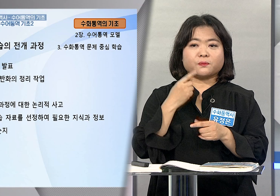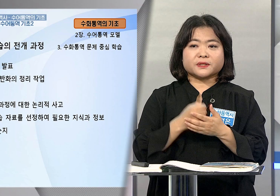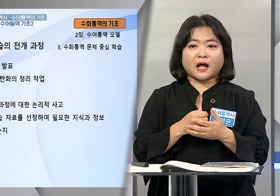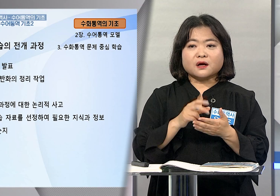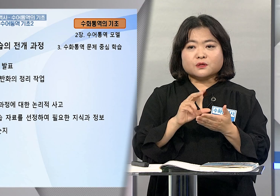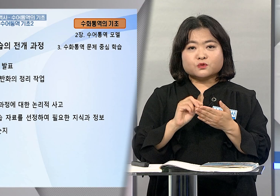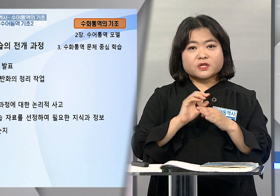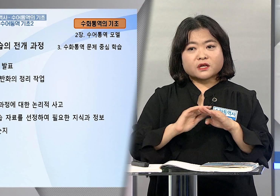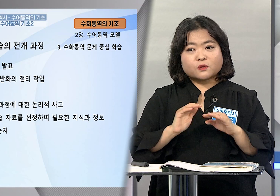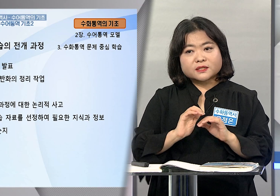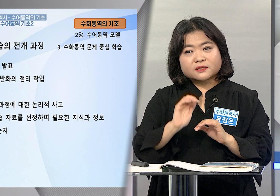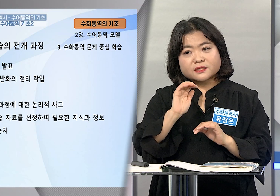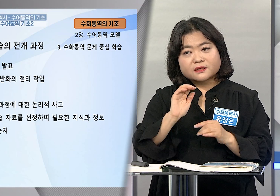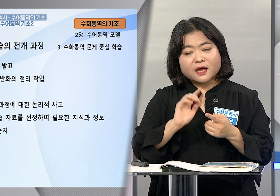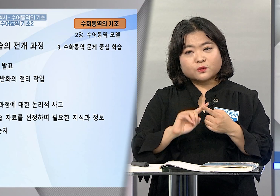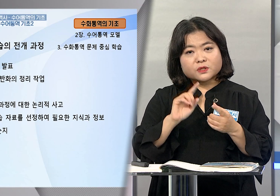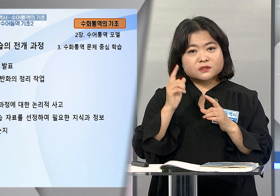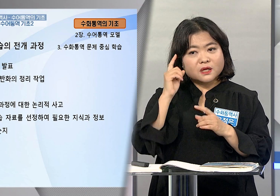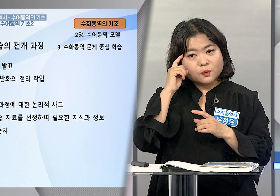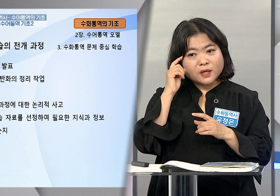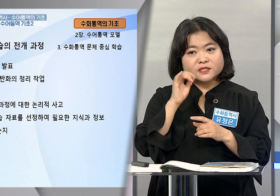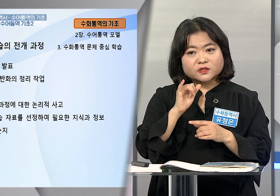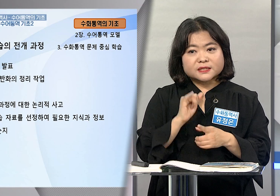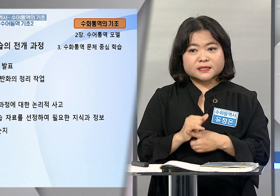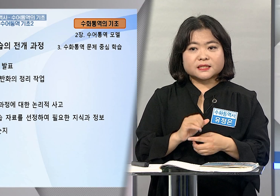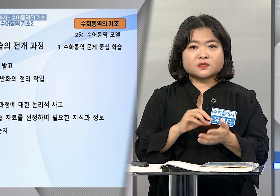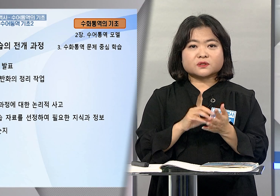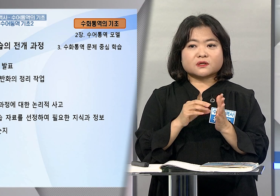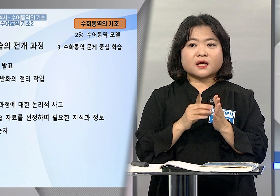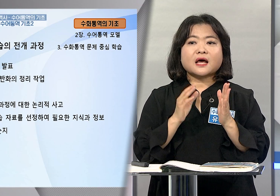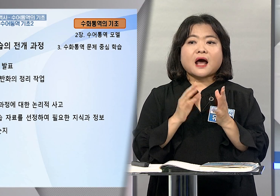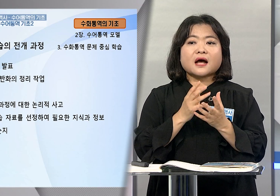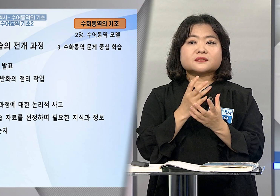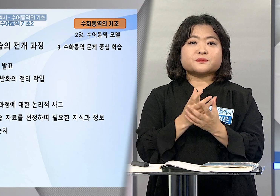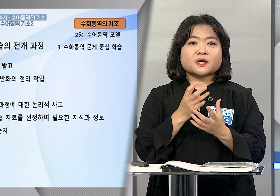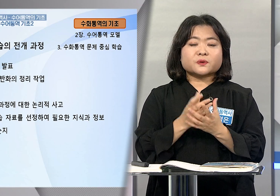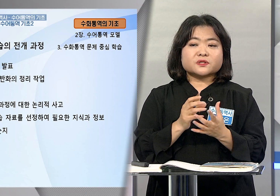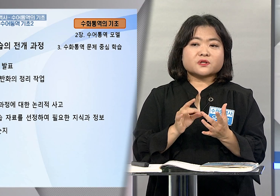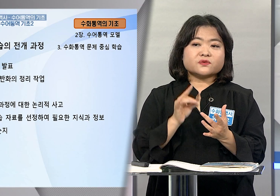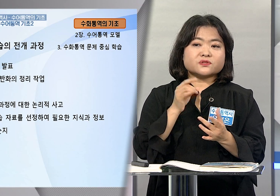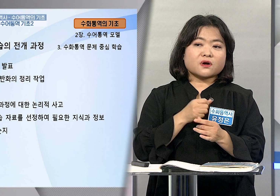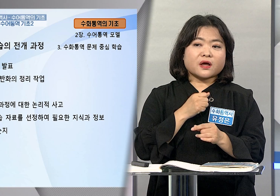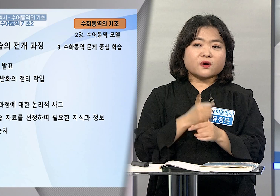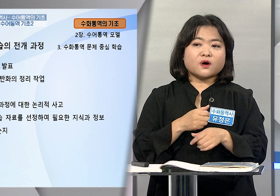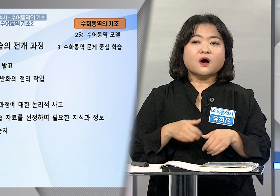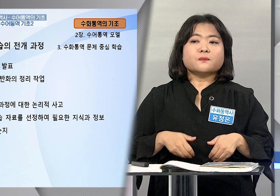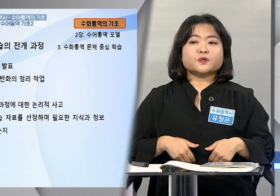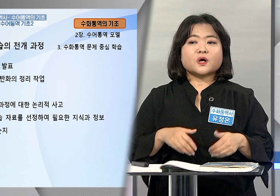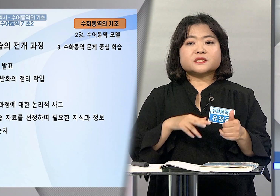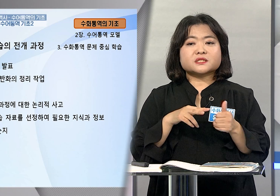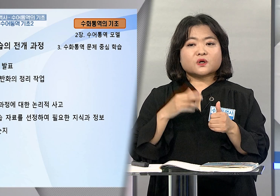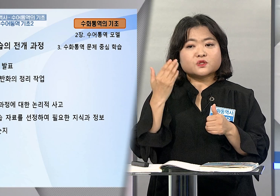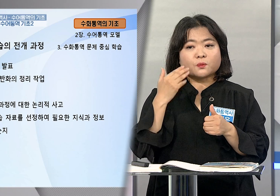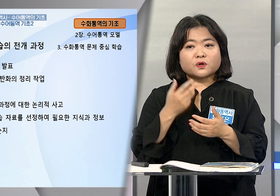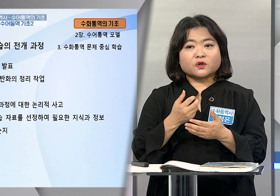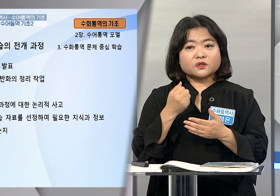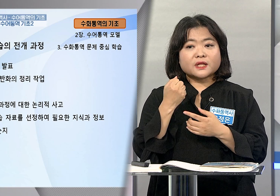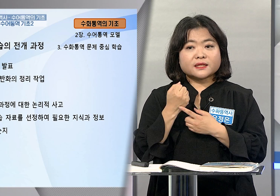해봅니다. 문제 해결 과정에서 대한 논리적 사고가 있었는지 적절한 학습 자료를 선정하여 필요한 지식과 정보를